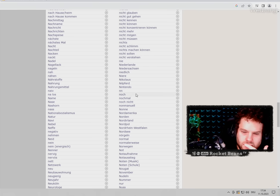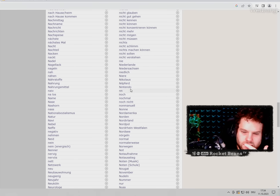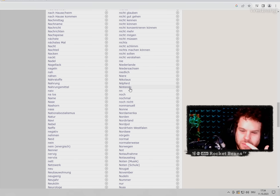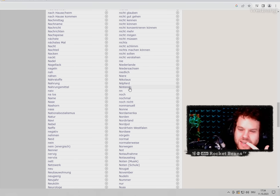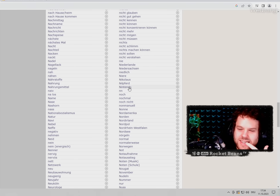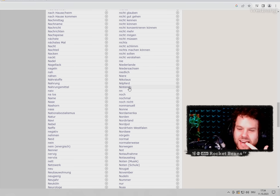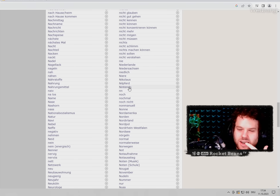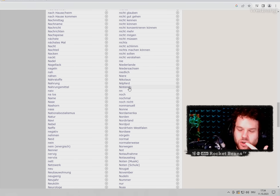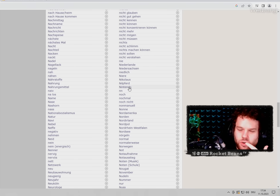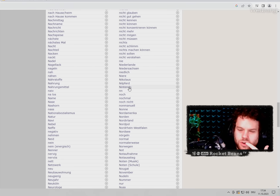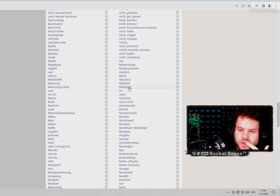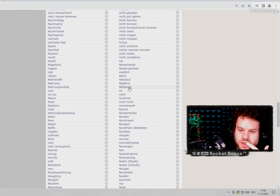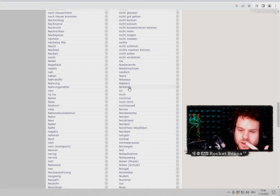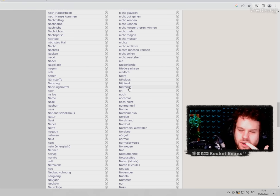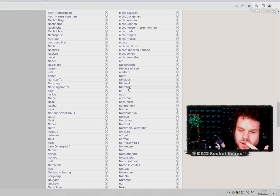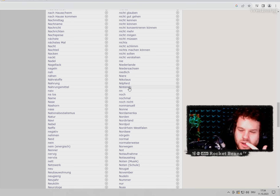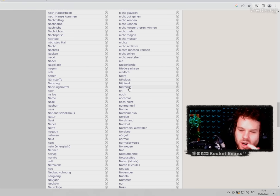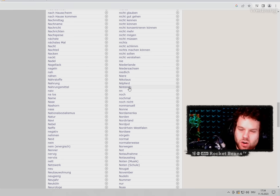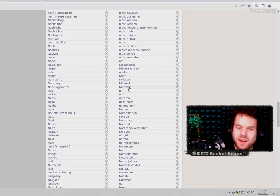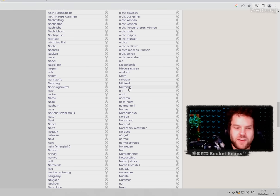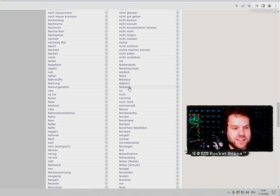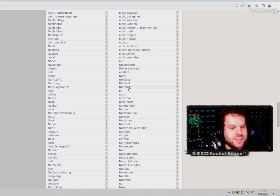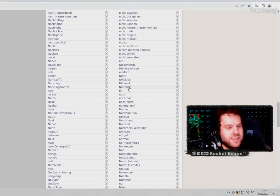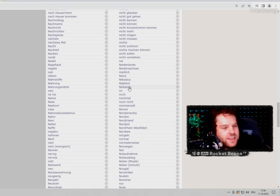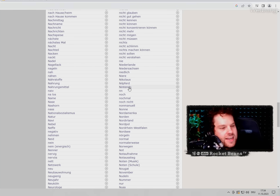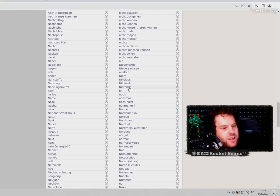Warte mal, Nintendo? Okay, was ist Nintendo?